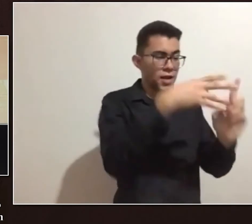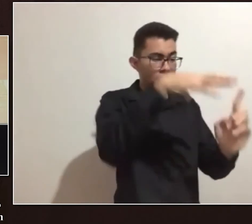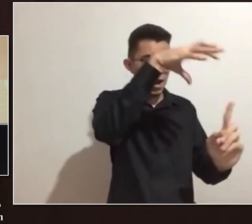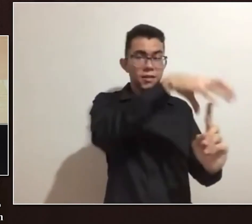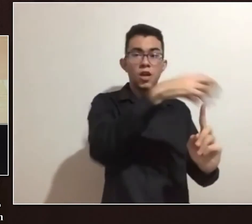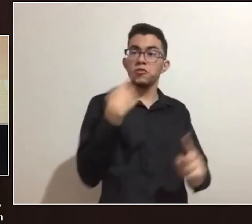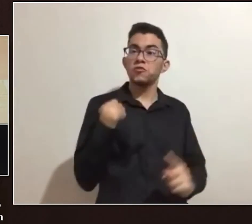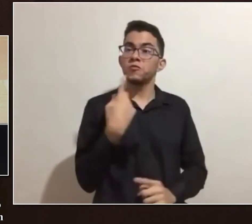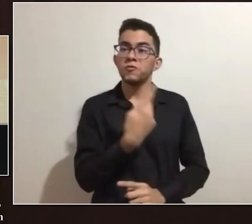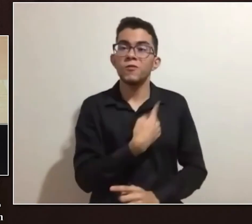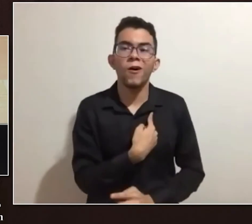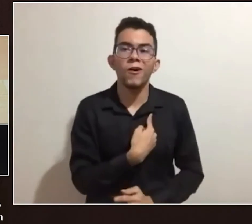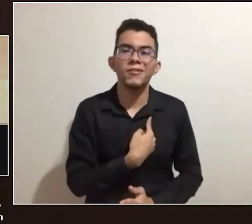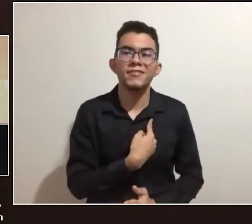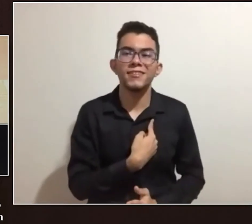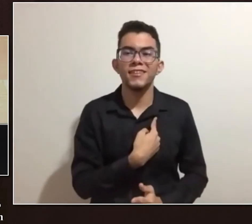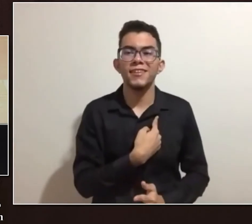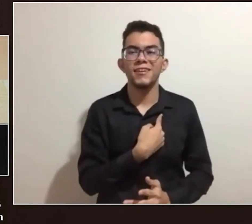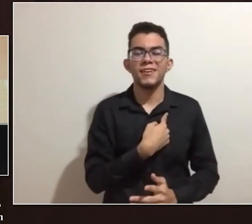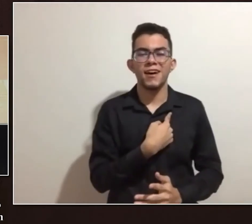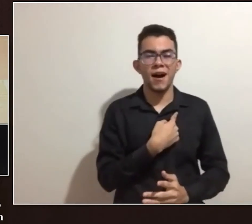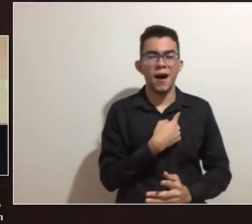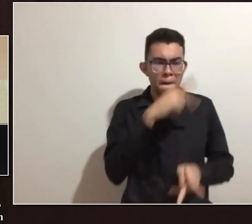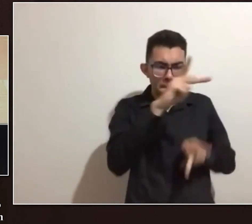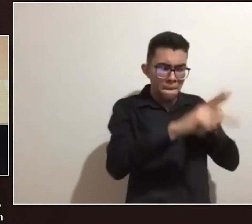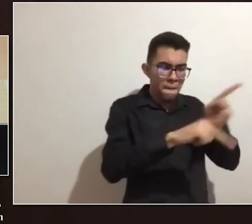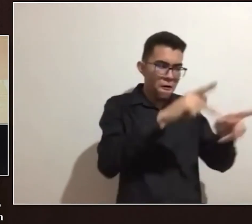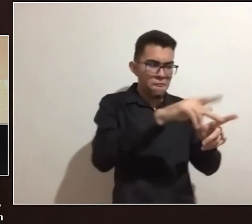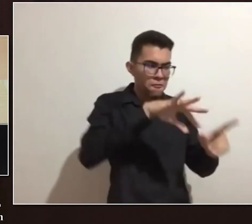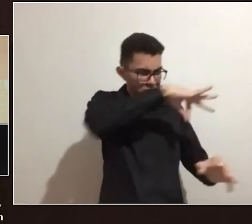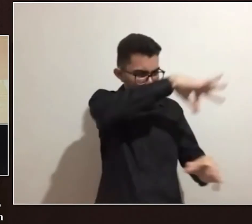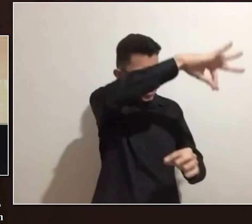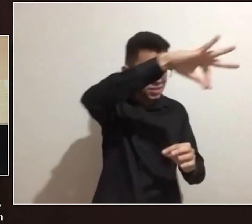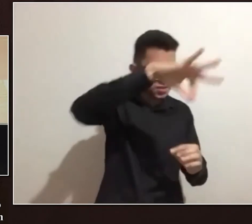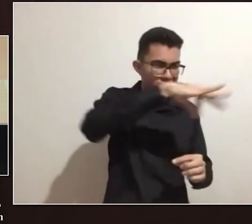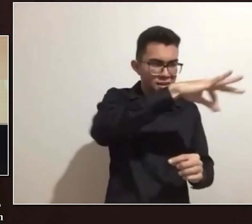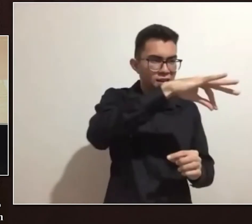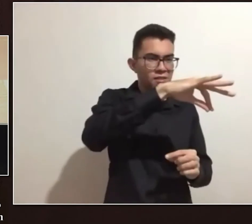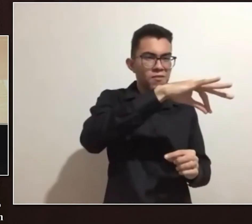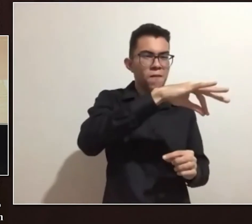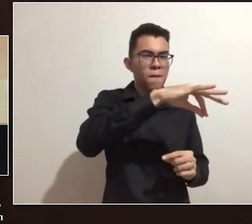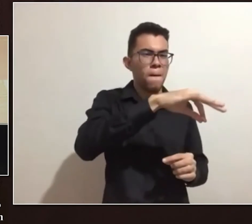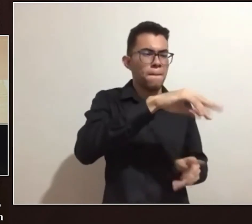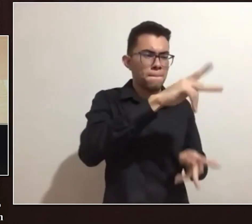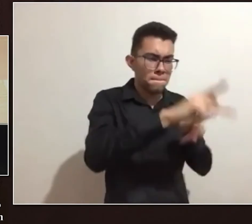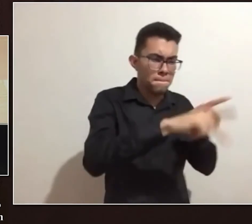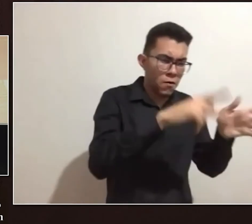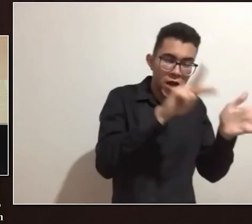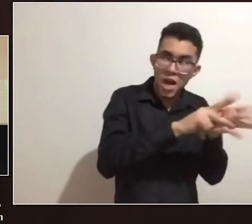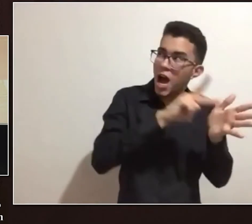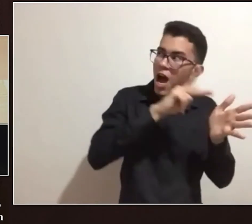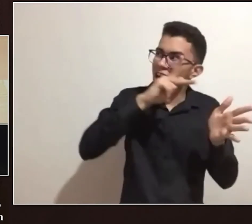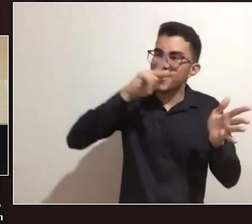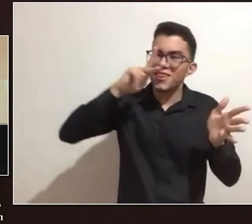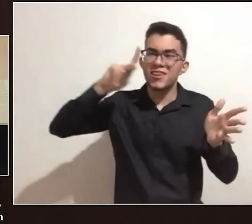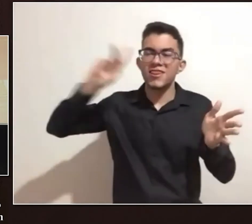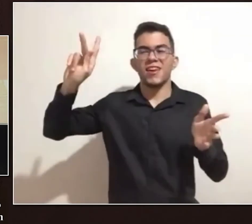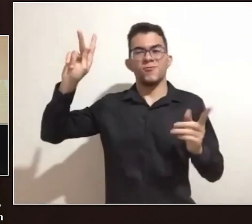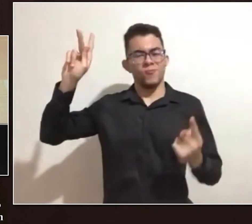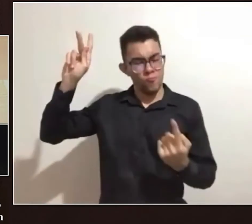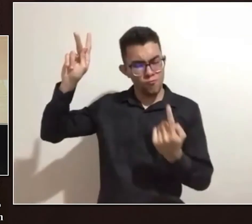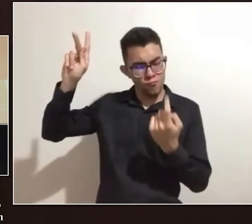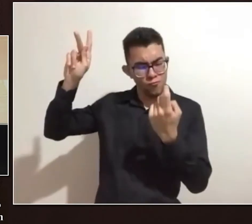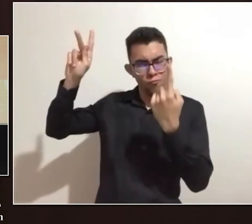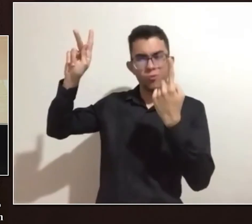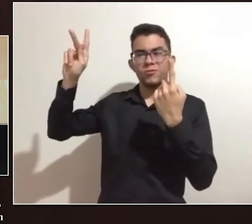reis. Nação santa, povo de propriedade exclusiva de Deus, a